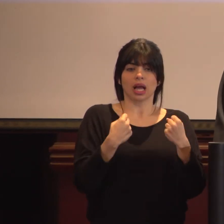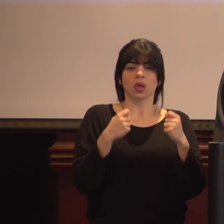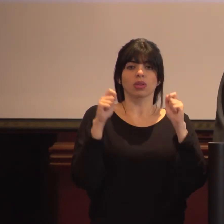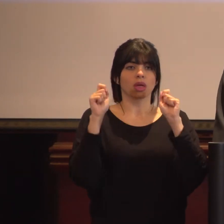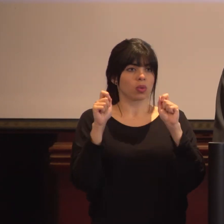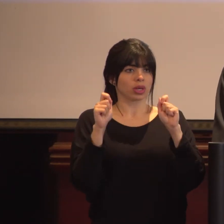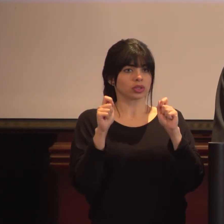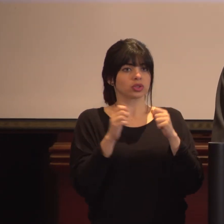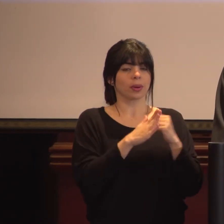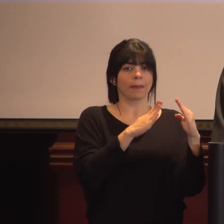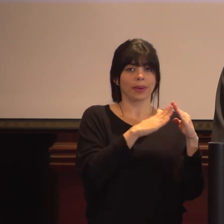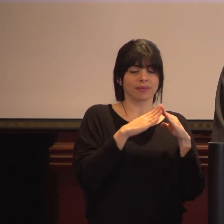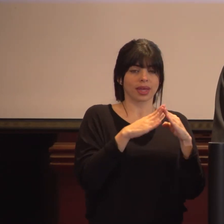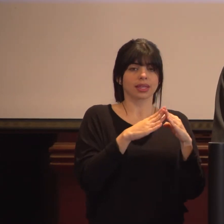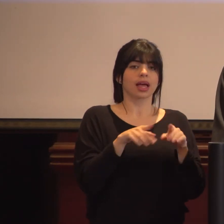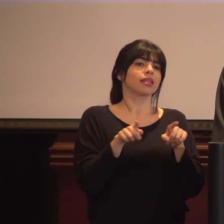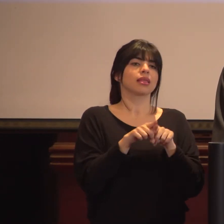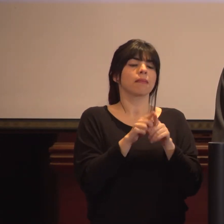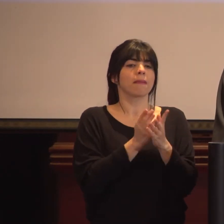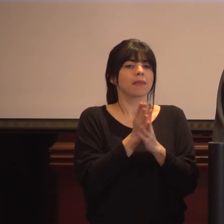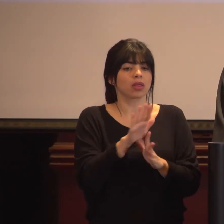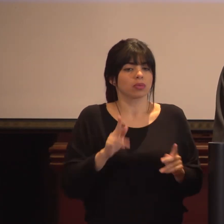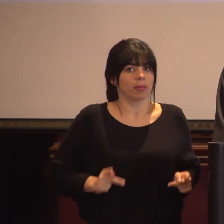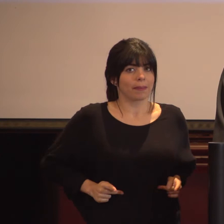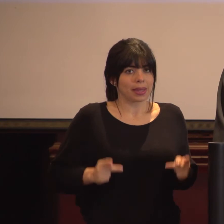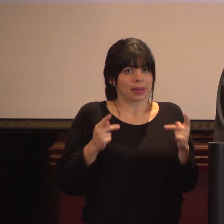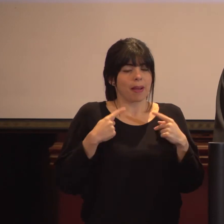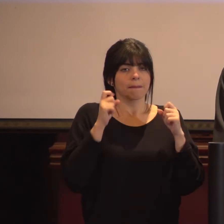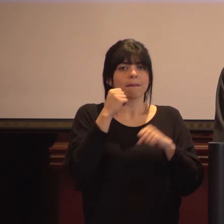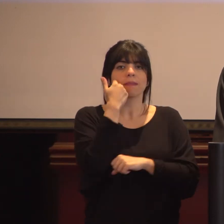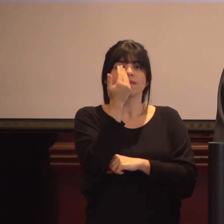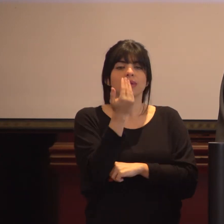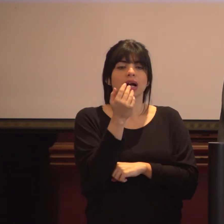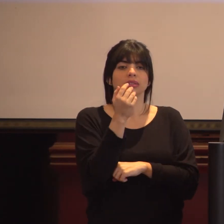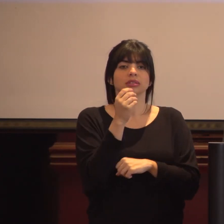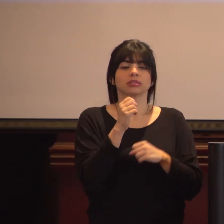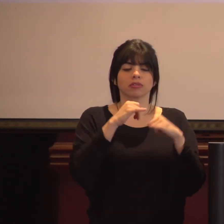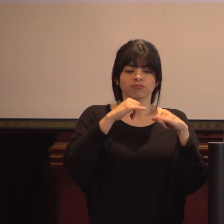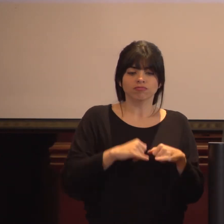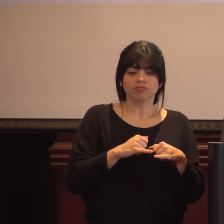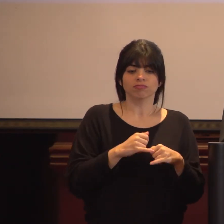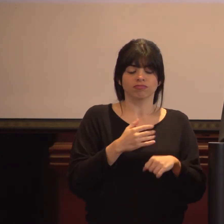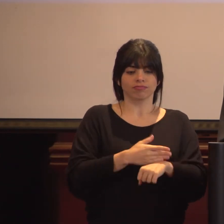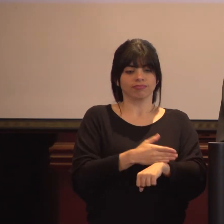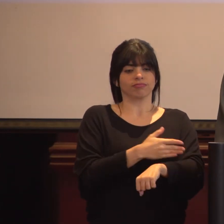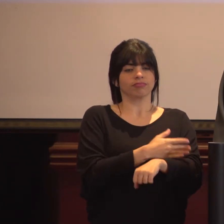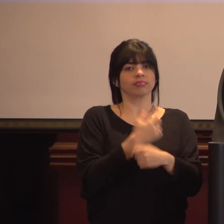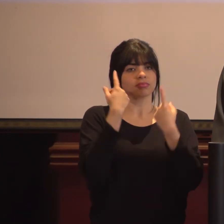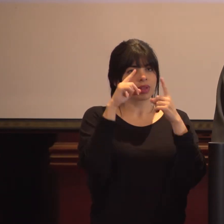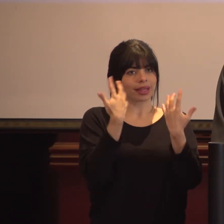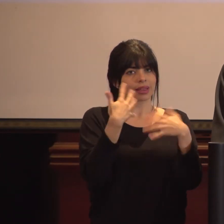educación vivienda y medios de vida para facilitar el arraigo promover una efectiva